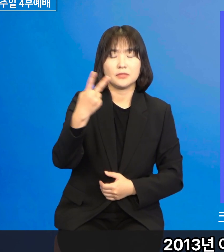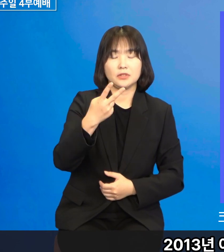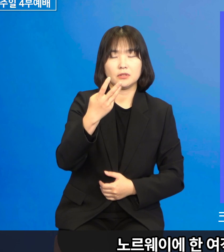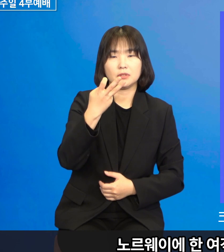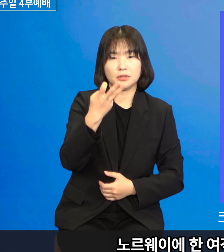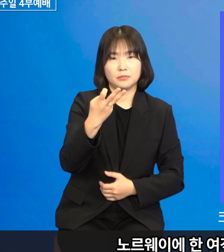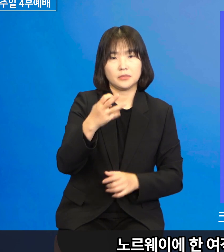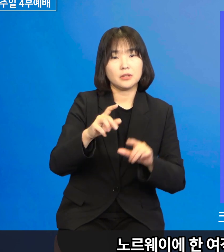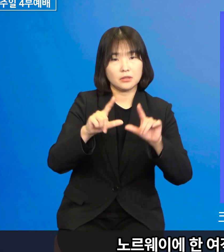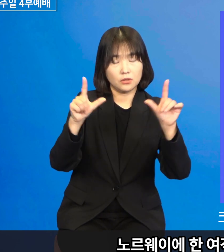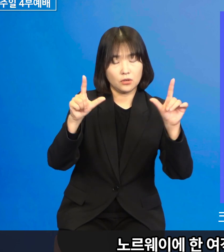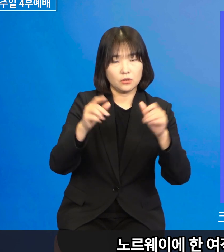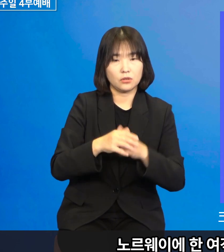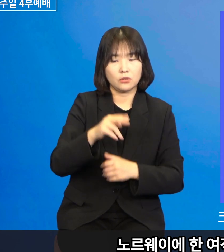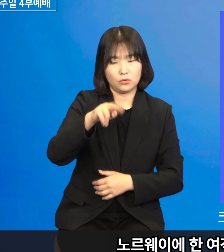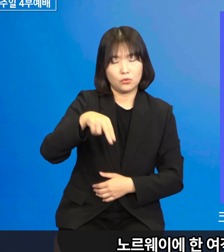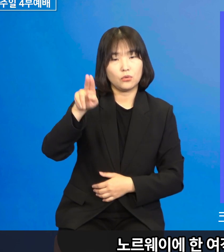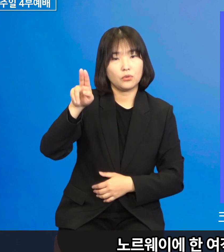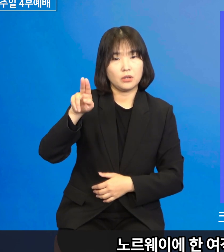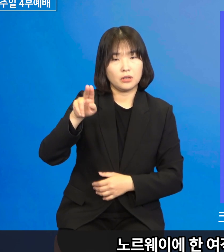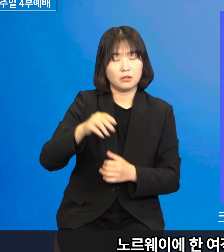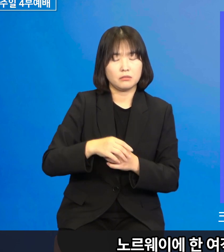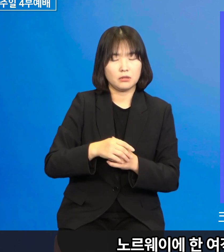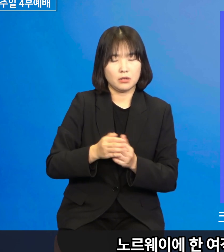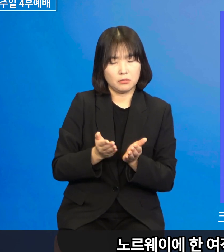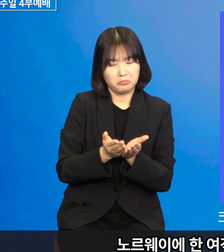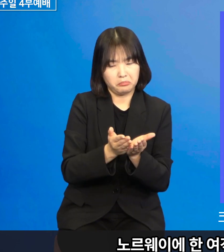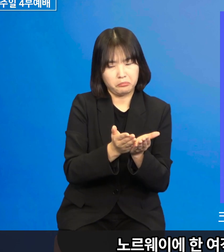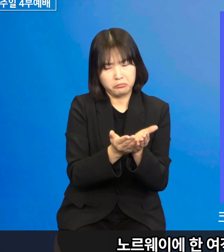2013년이었을 겁니다. 노르웨이에서 한 여객선이 침몰을 했어요.